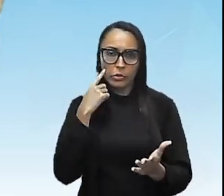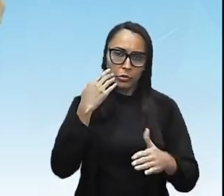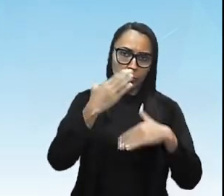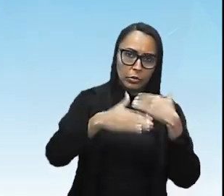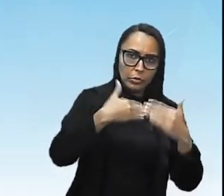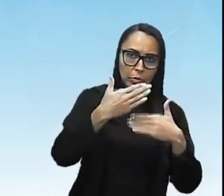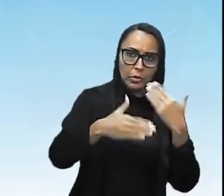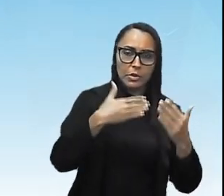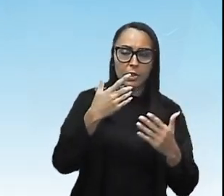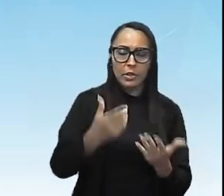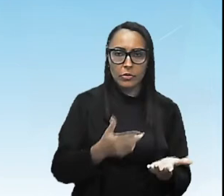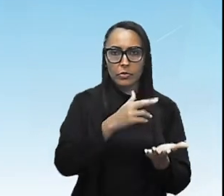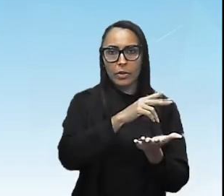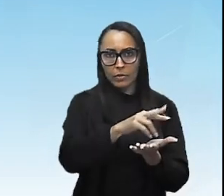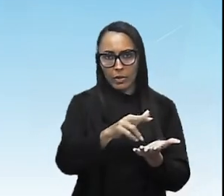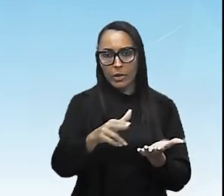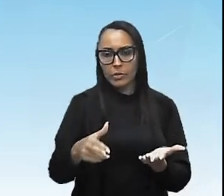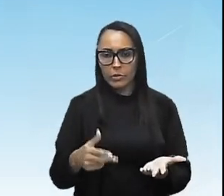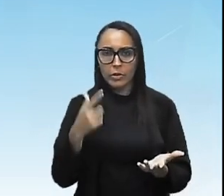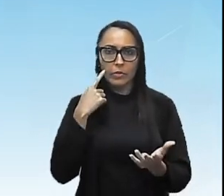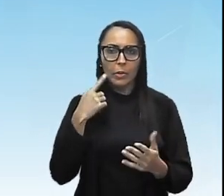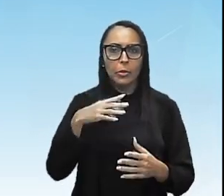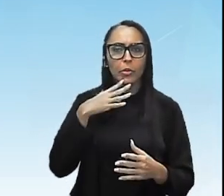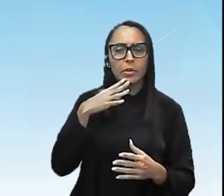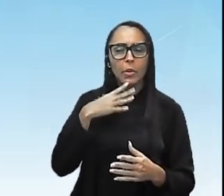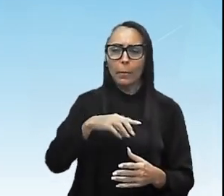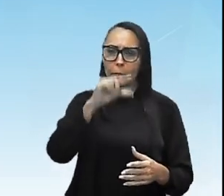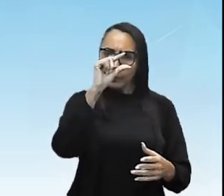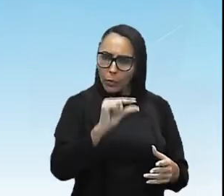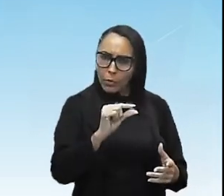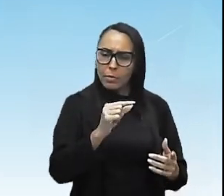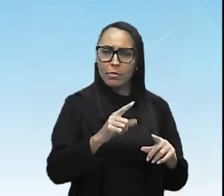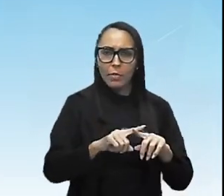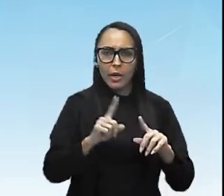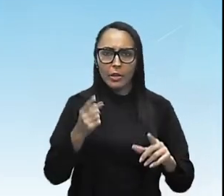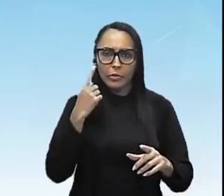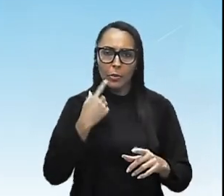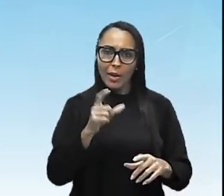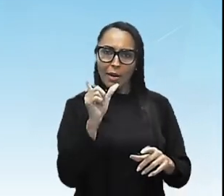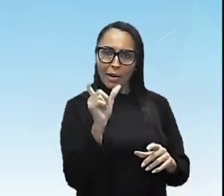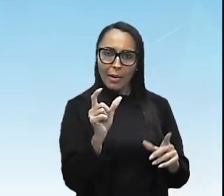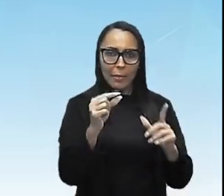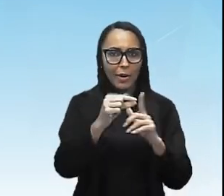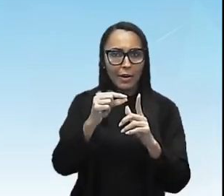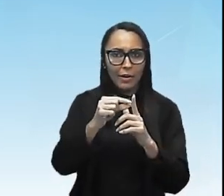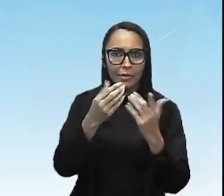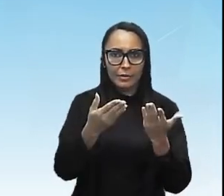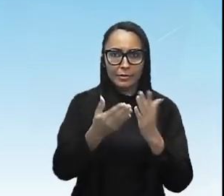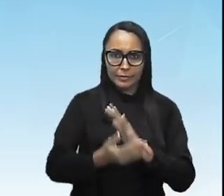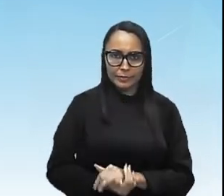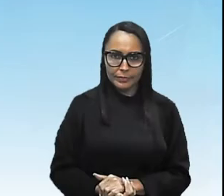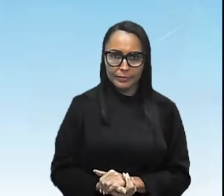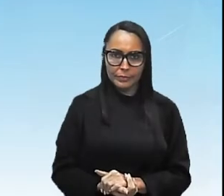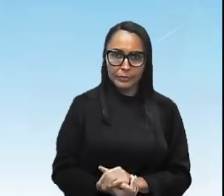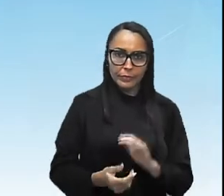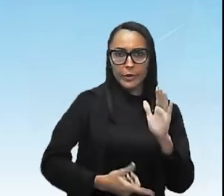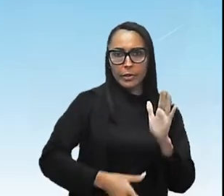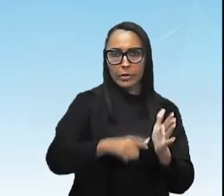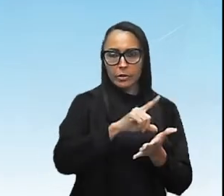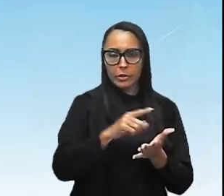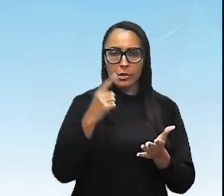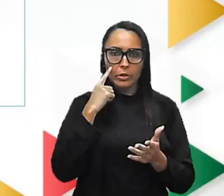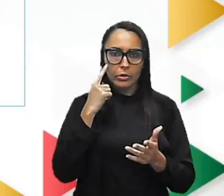de formação. Então vamos conhecer um pouco mais sobre a palavra, mas antes disso, trago para vocês